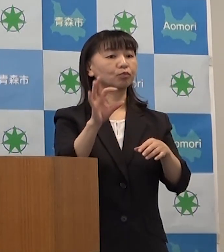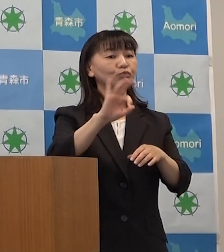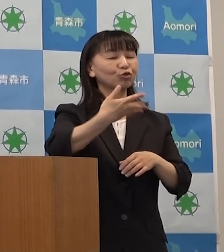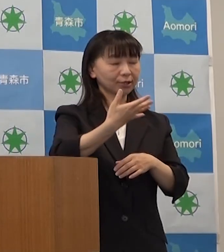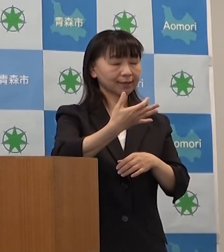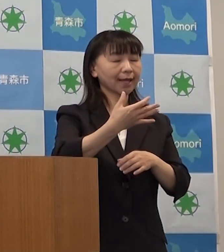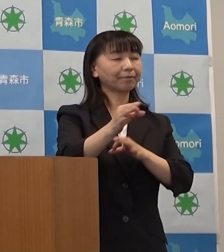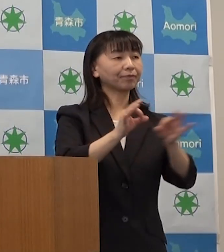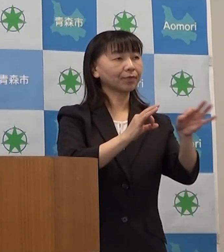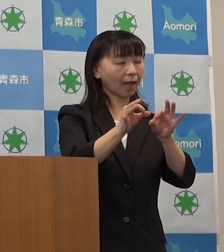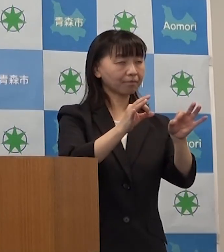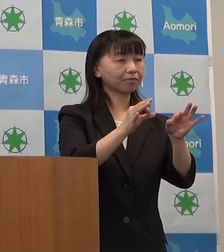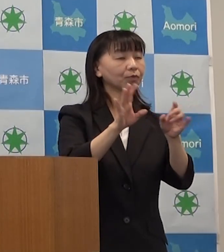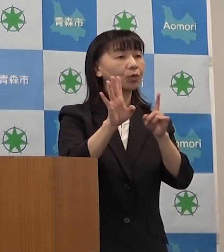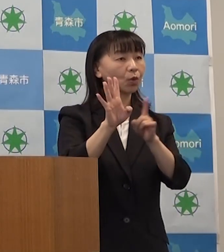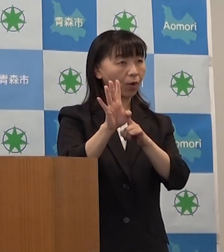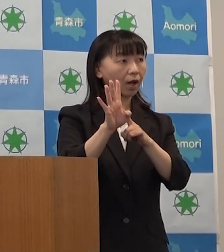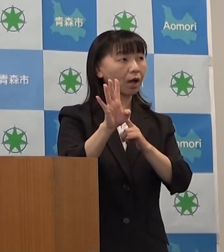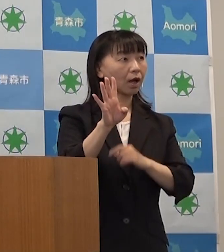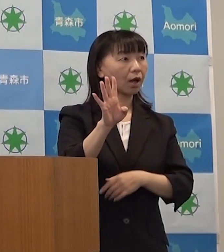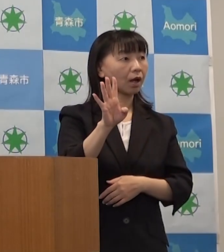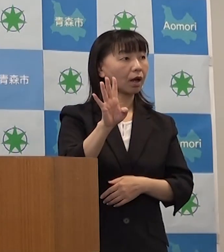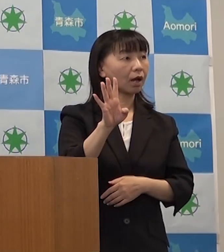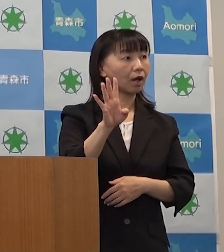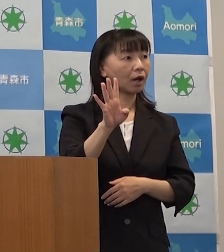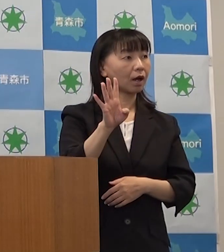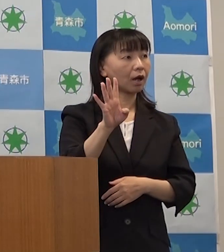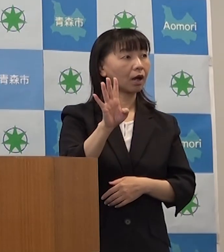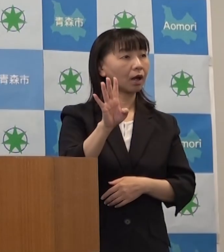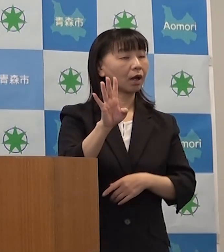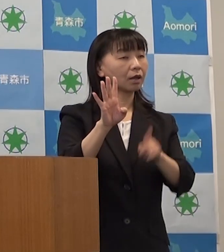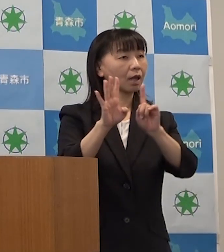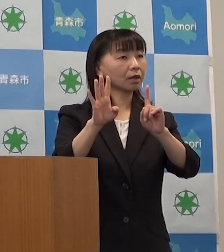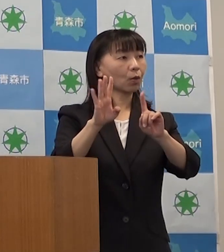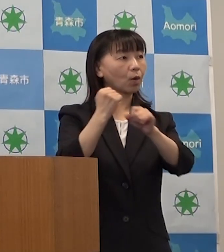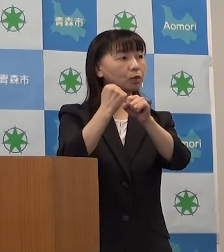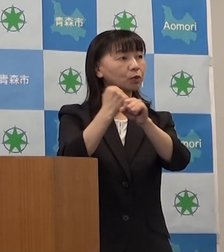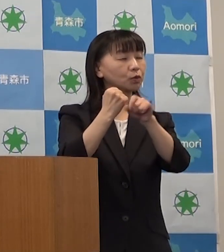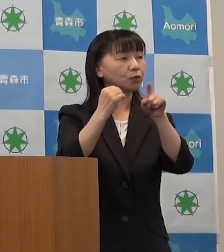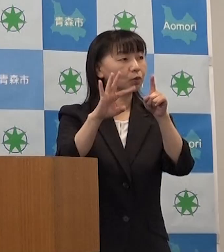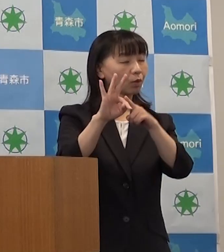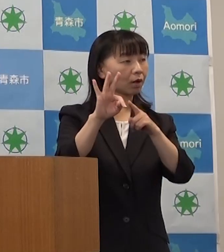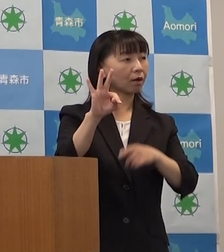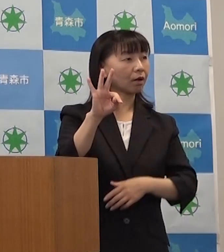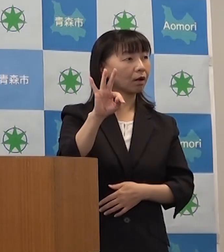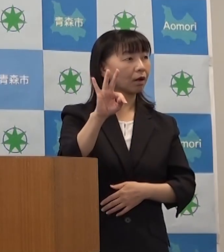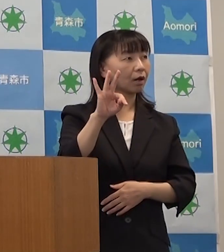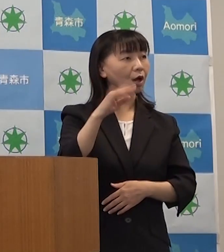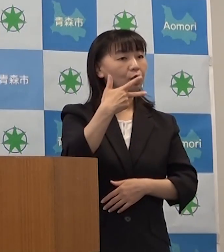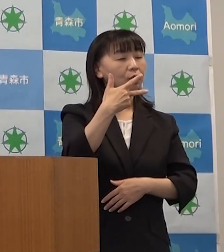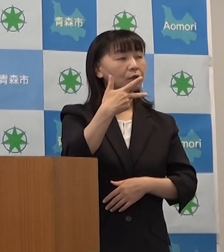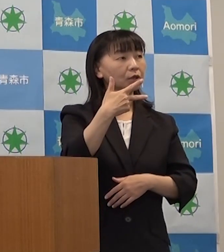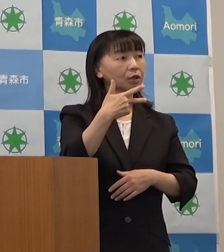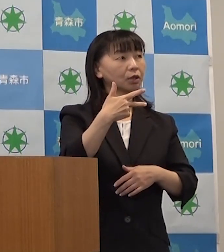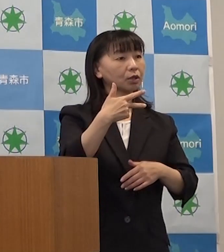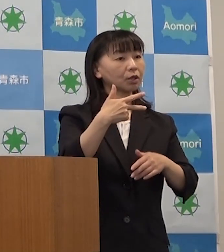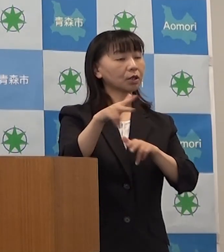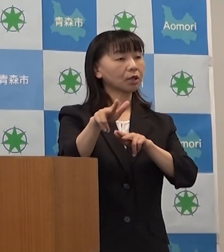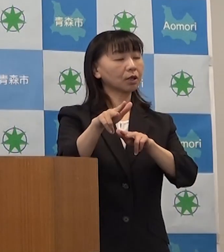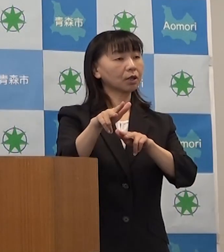は、カウントダウンボードを制作したりですとかですね、あとは町内